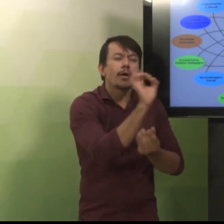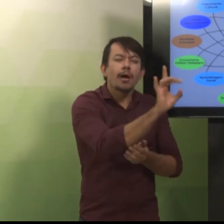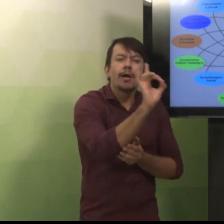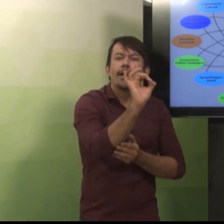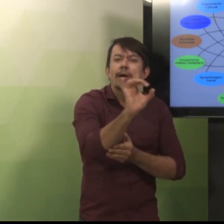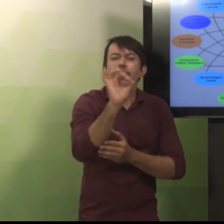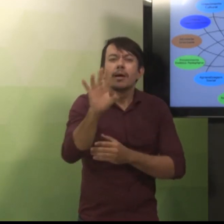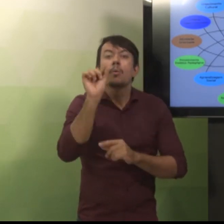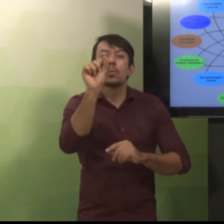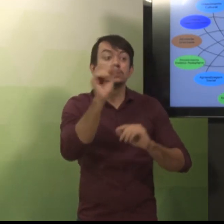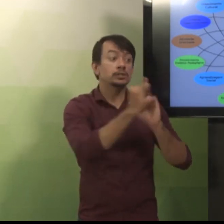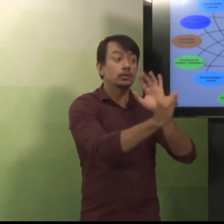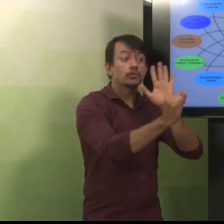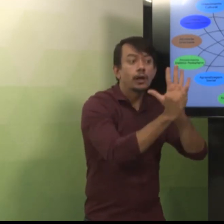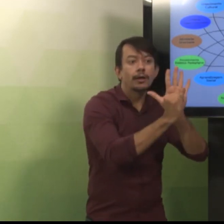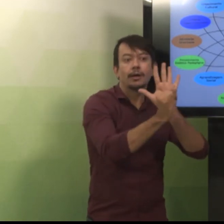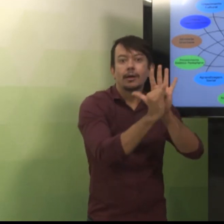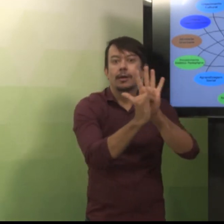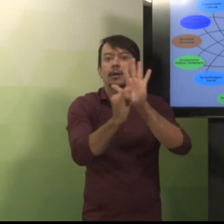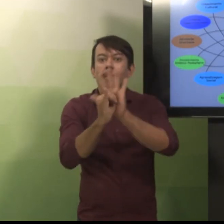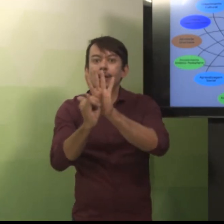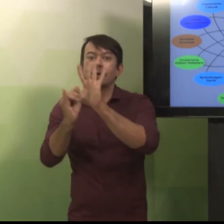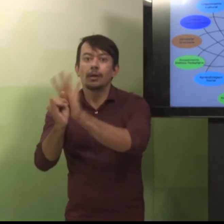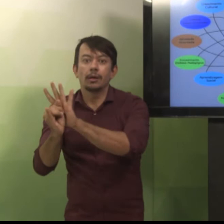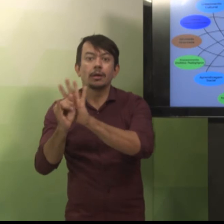pessoas, as especificidades, as identidades,